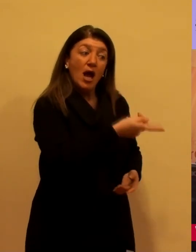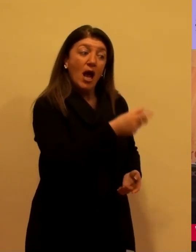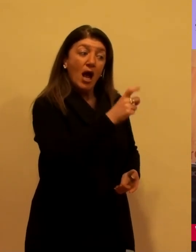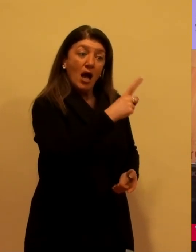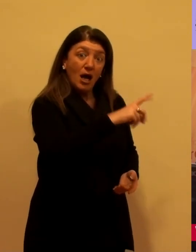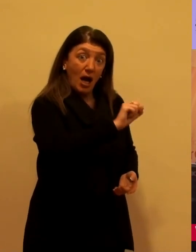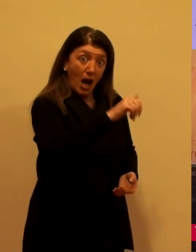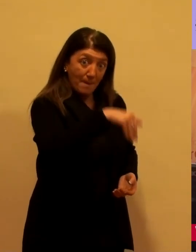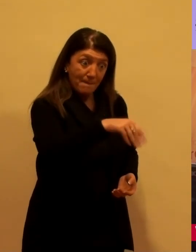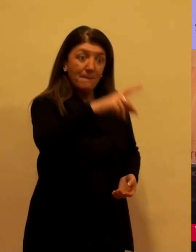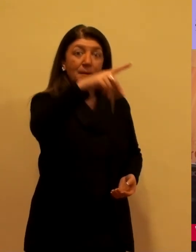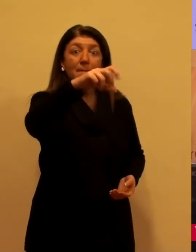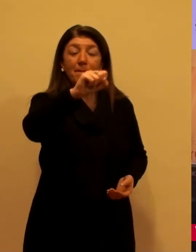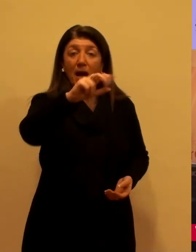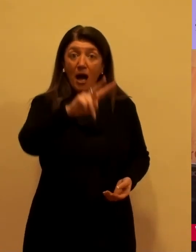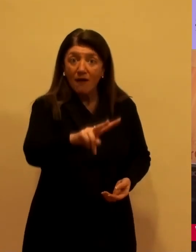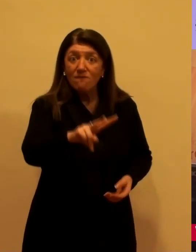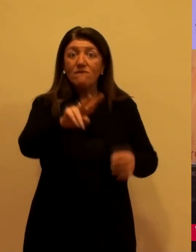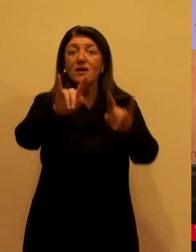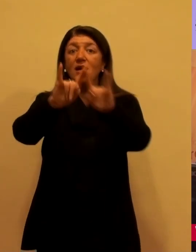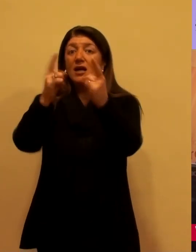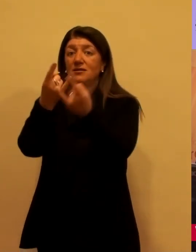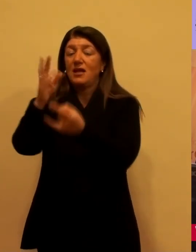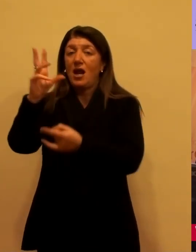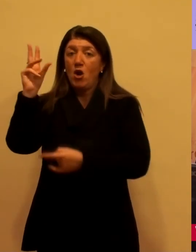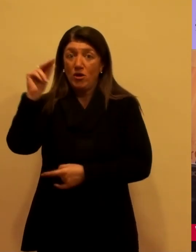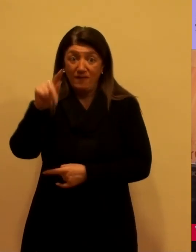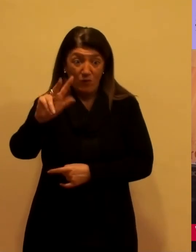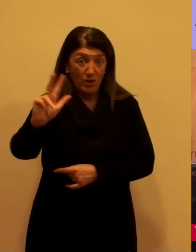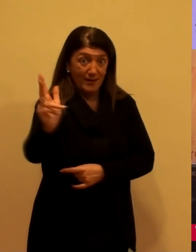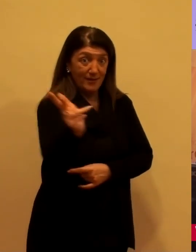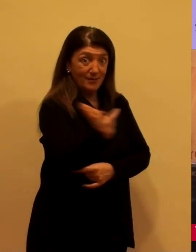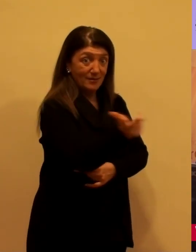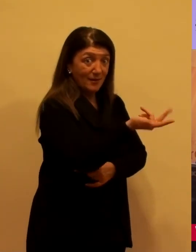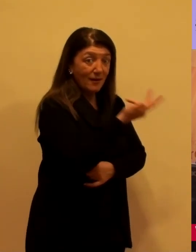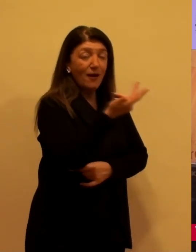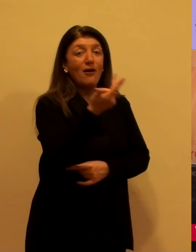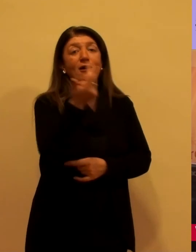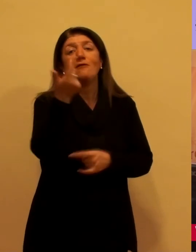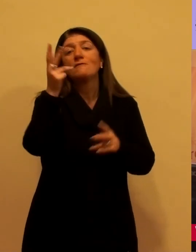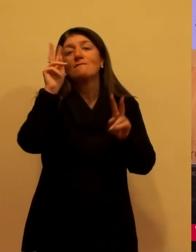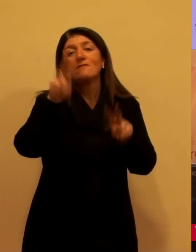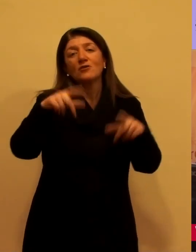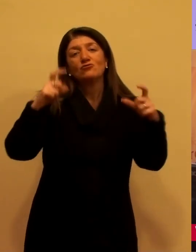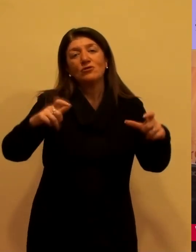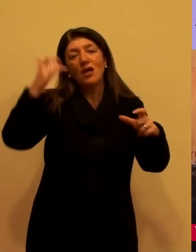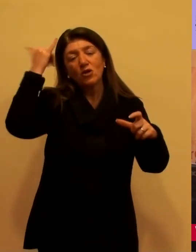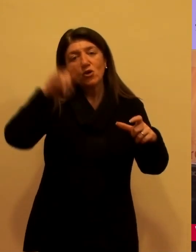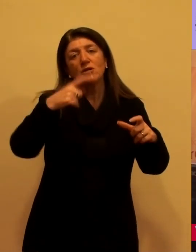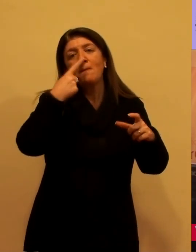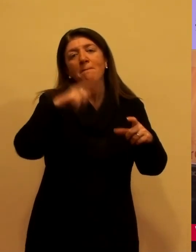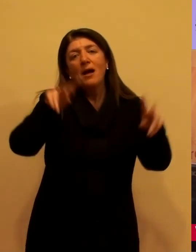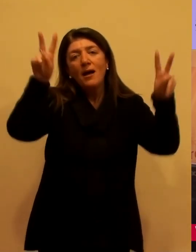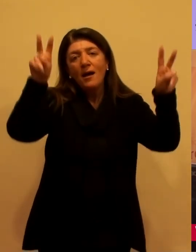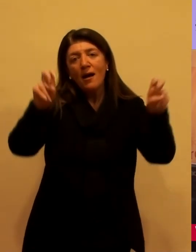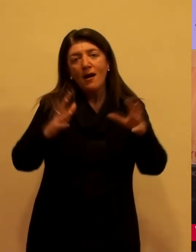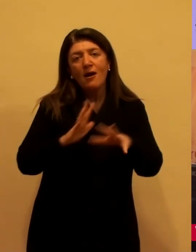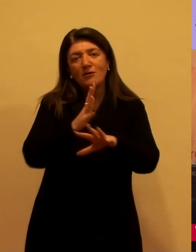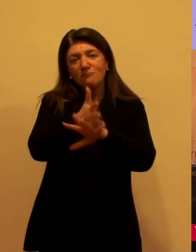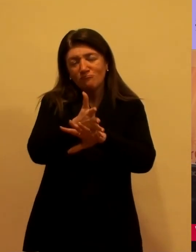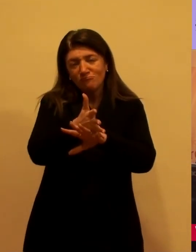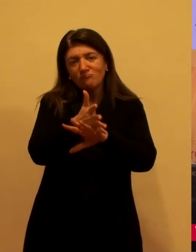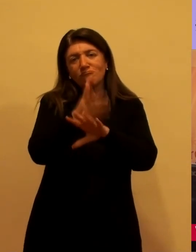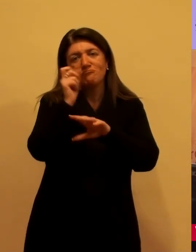e Castello di Rivoli sono tre realtà importanti della città di Torino per quanto riguarda la cultura accessibile.